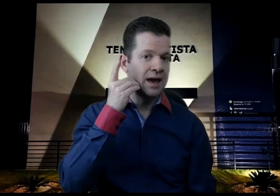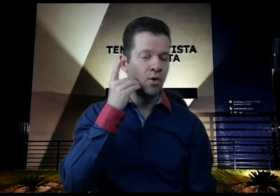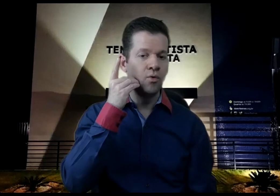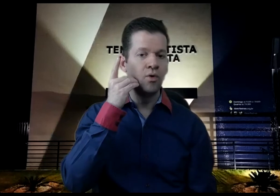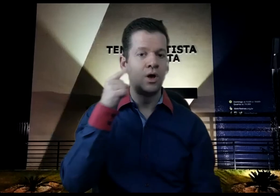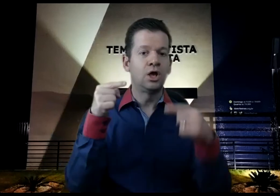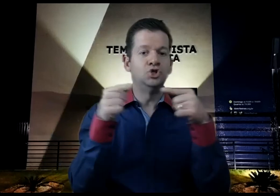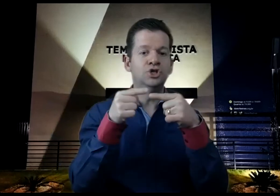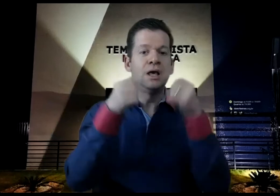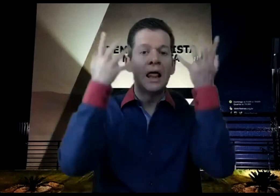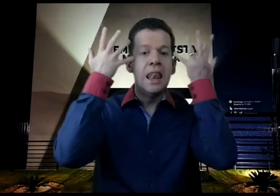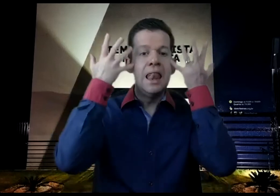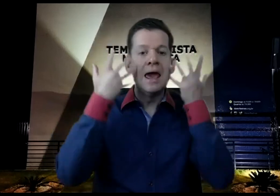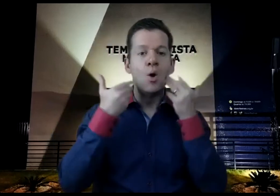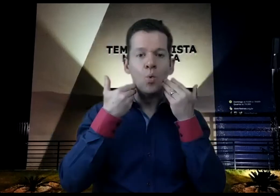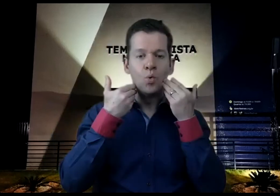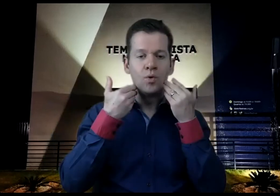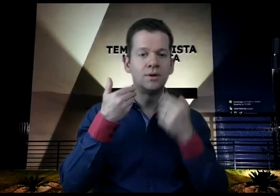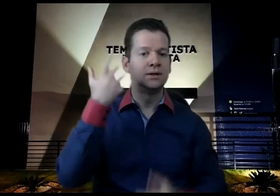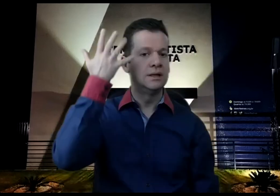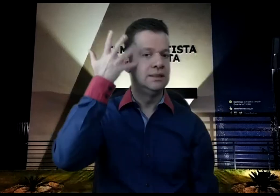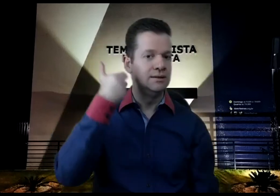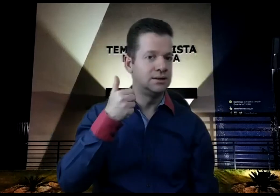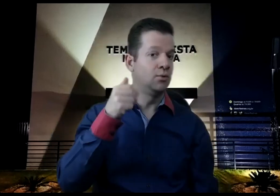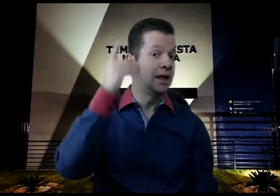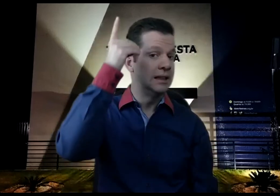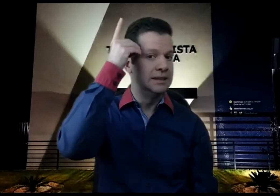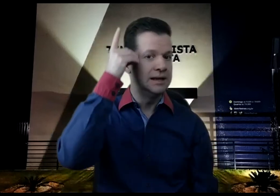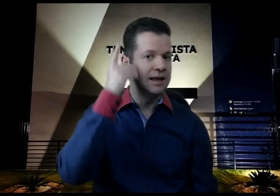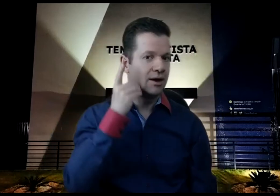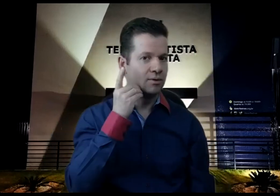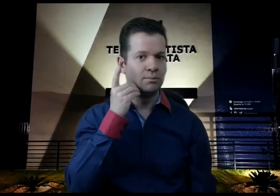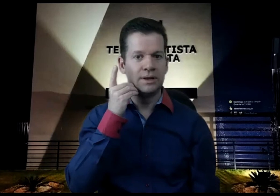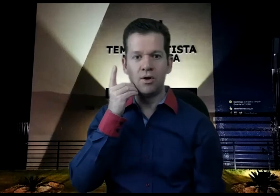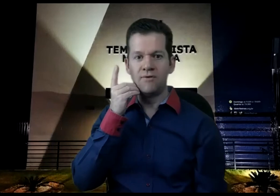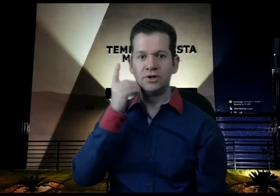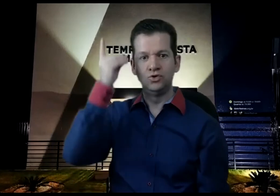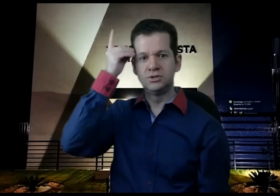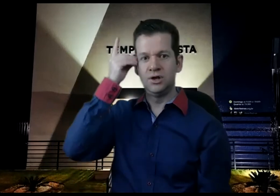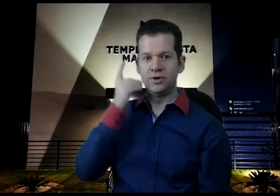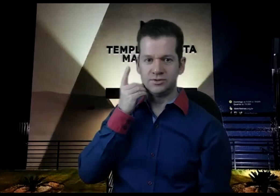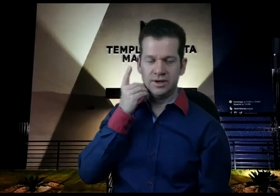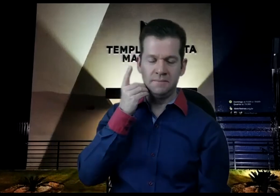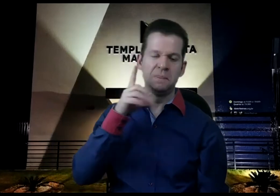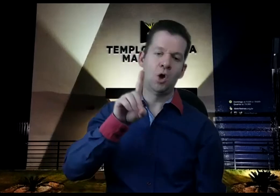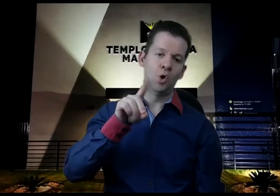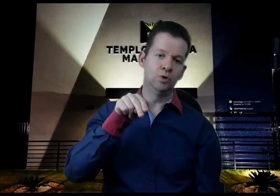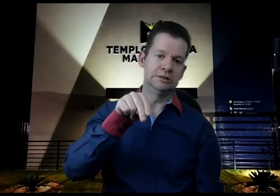Daniel de leão. Então, Daniel, na cova dos leões, ok?